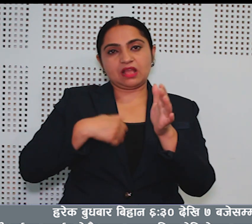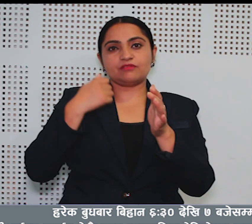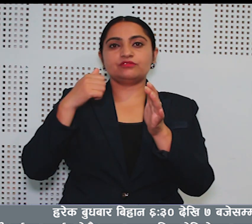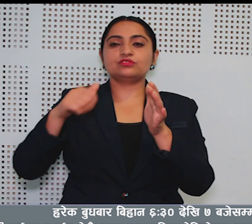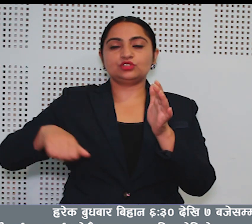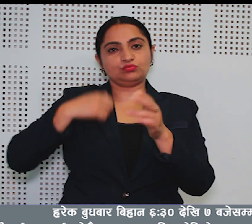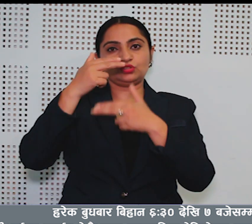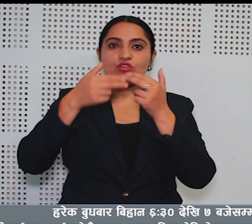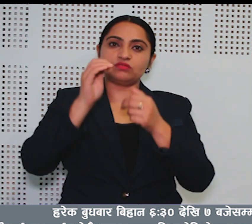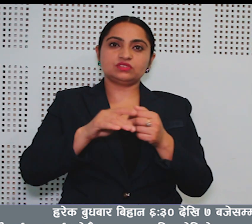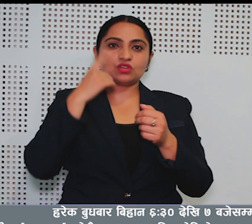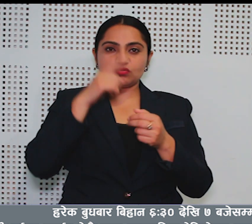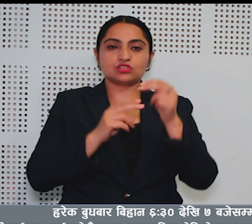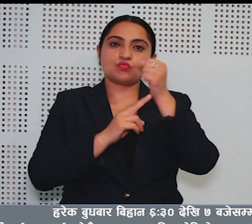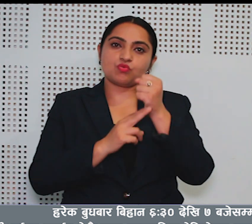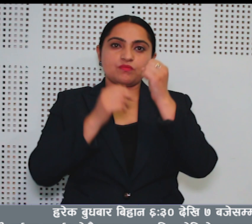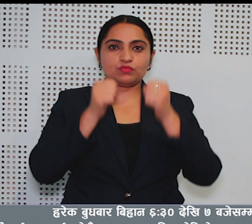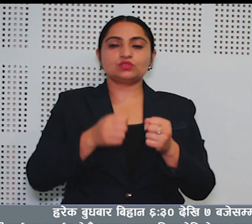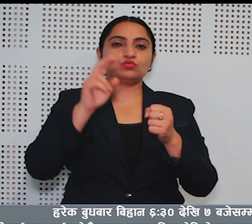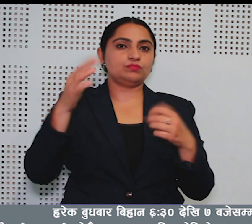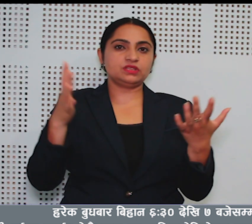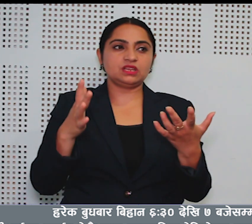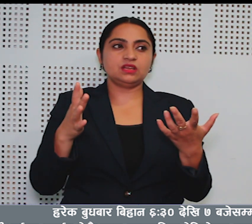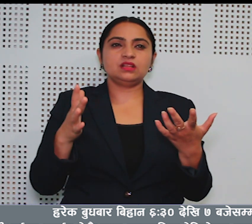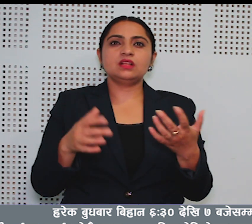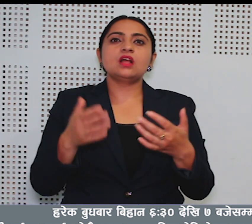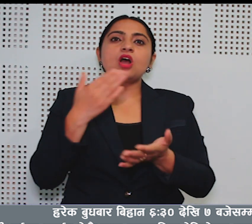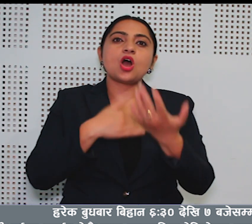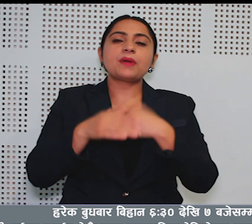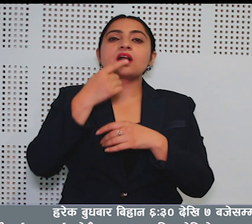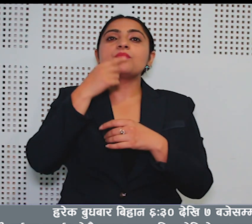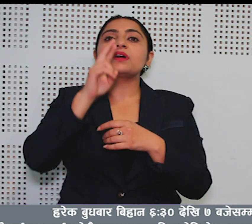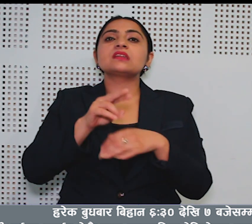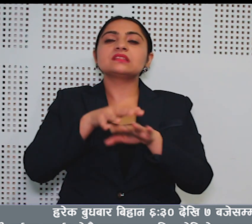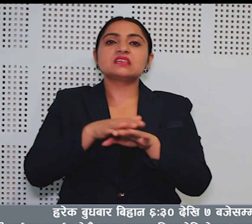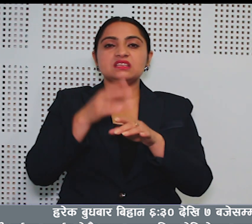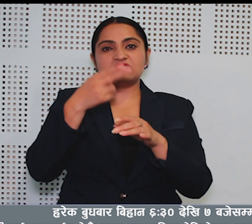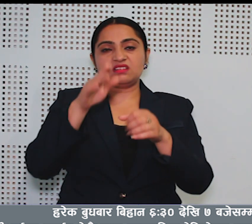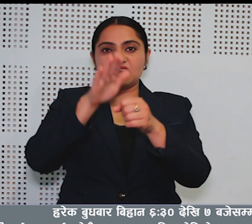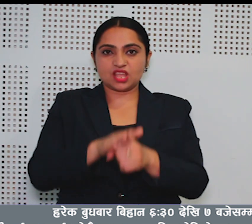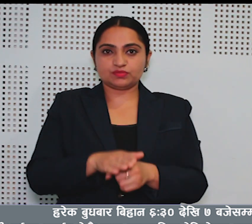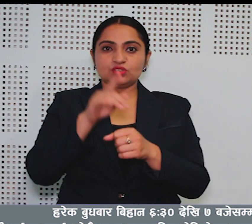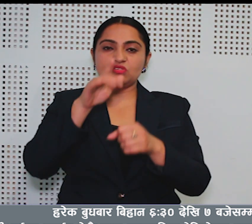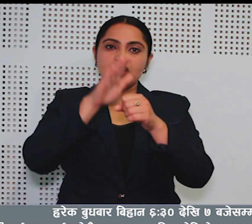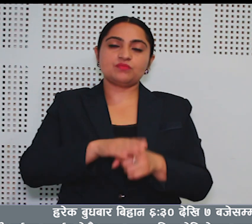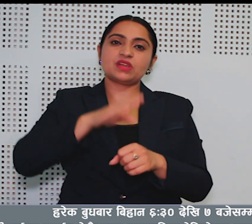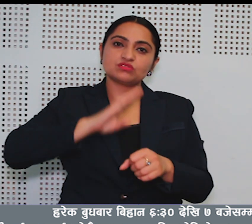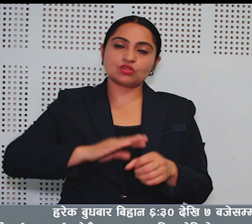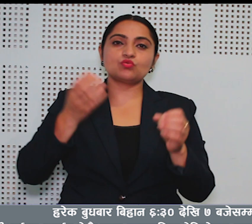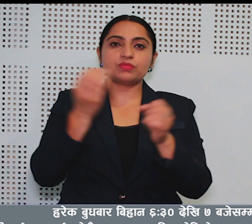चाहिँ बाँच्नु पर्दैन। अझ त अपाङ्ग भनेर धेरैजनाले हेप्छन्, यो हेपाइ सहनुभन्दा पनि उनीहरूलाई हामीले